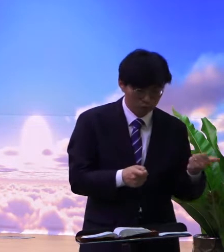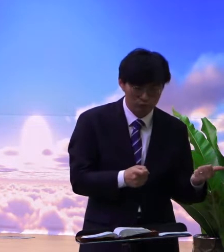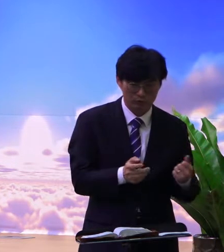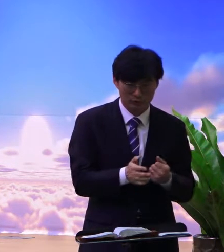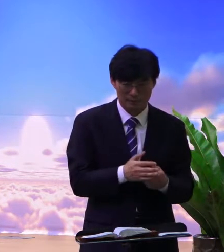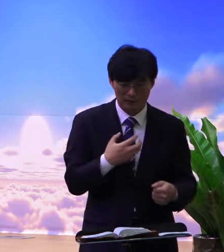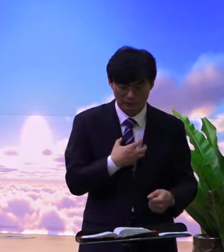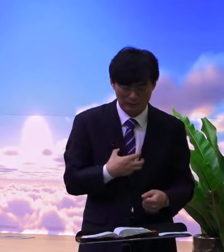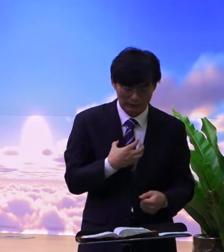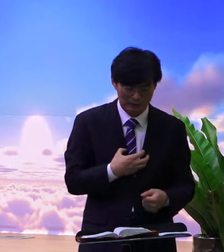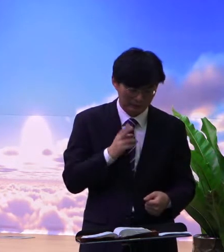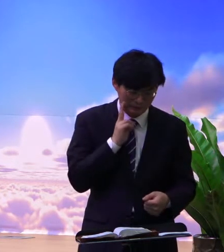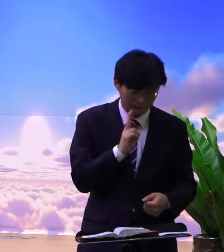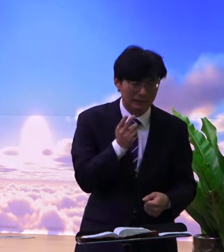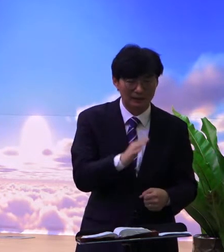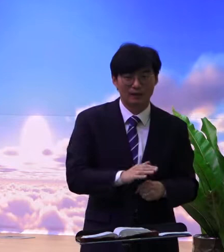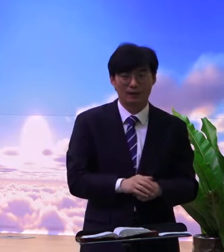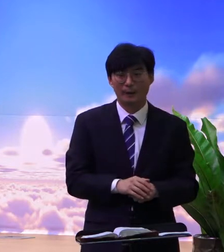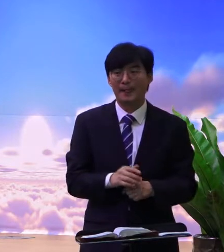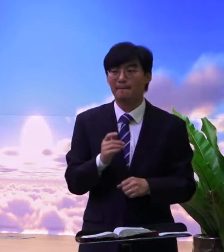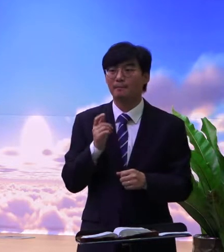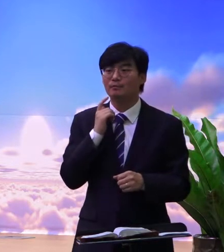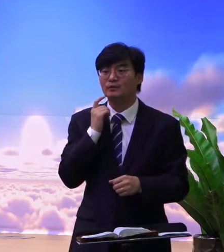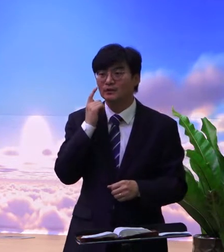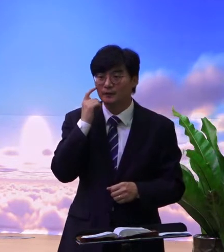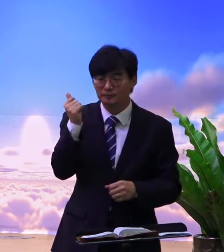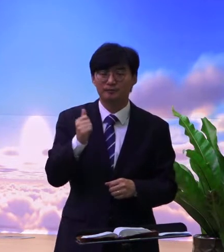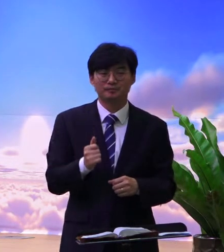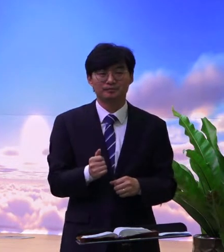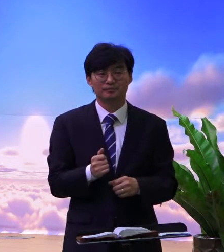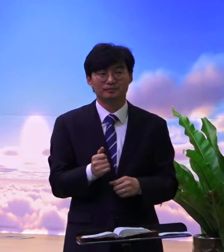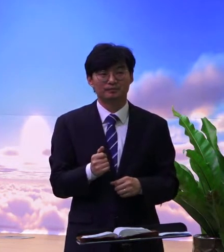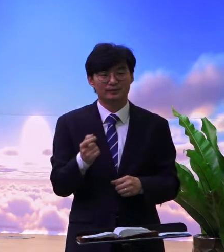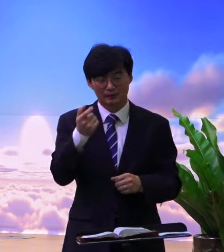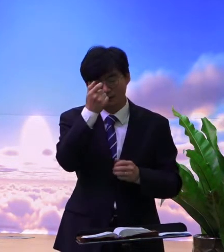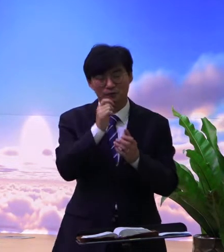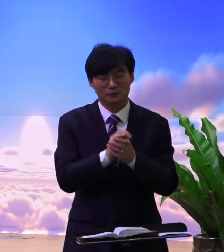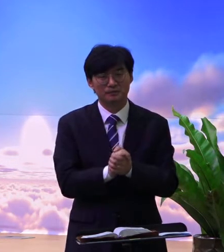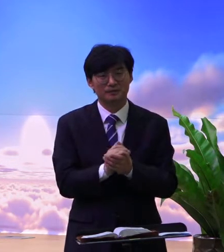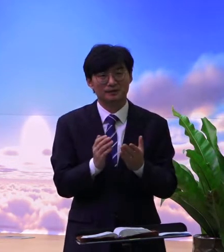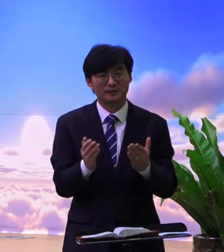목사님은 잠시 계시다가 이렇게 기도했다고 합니다.